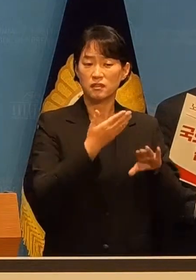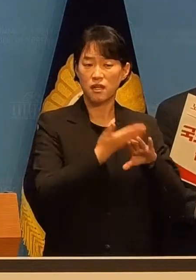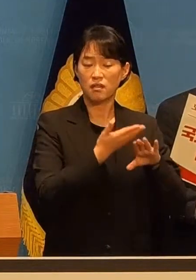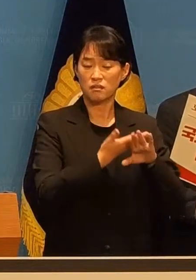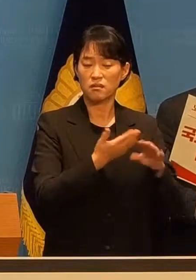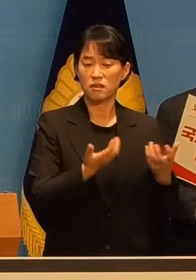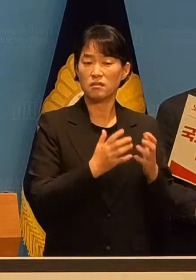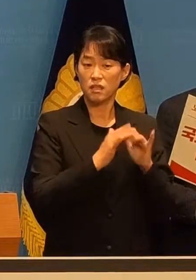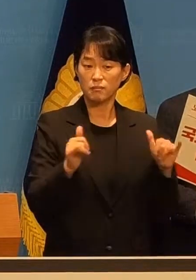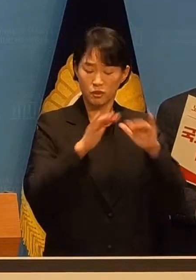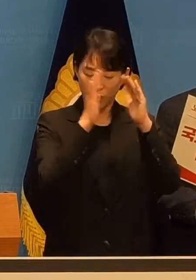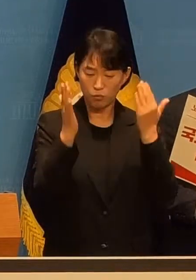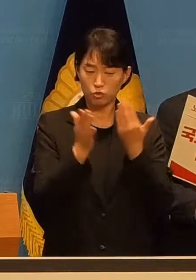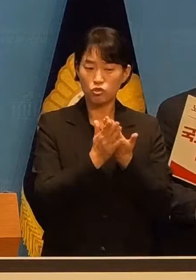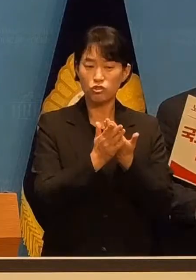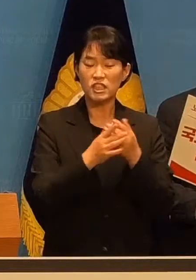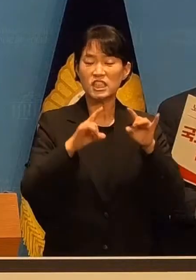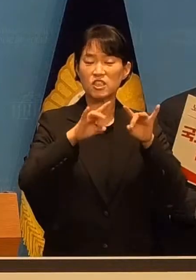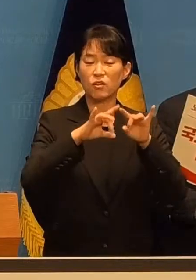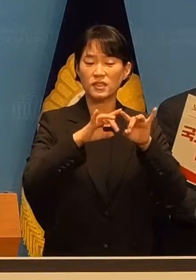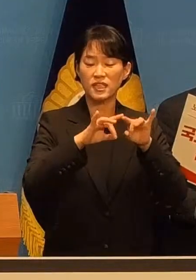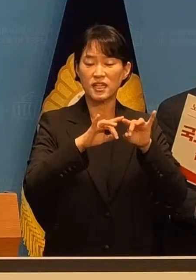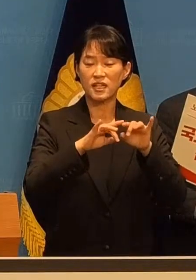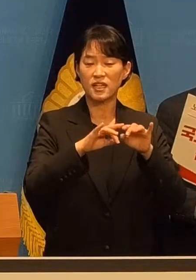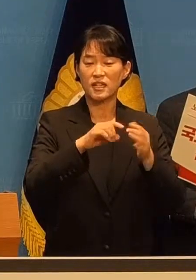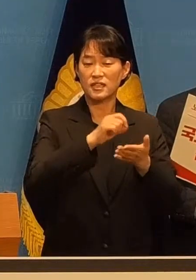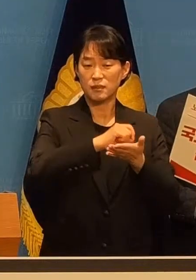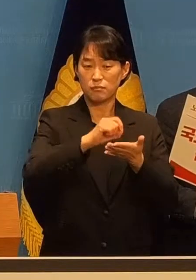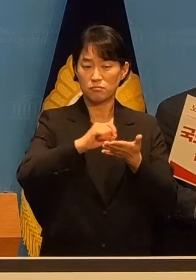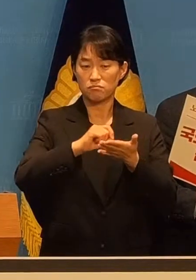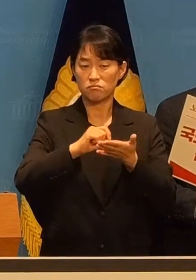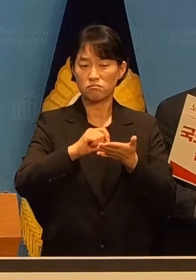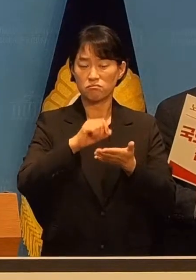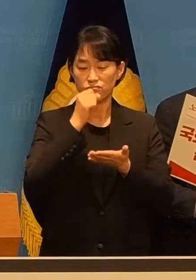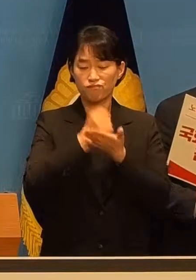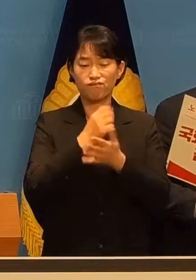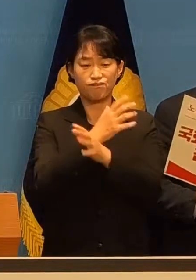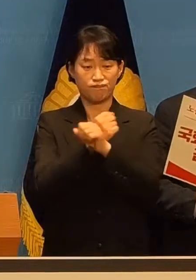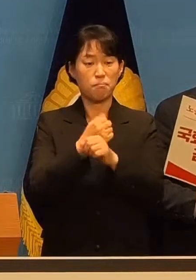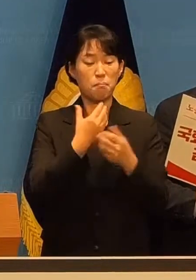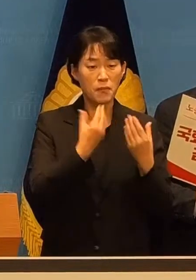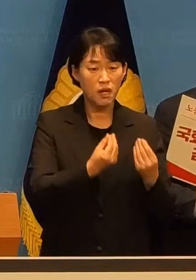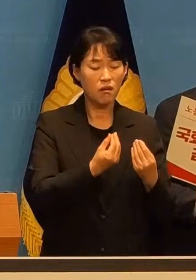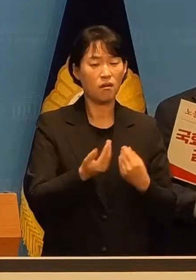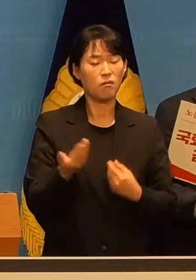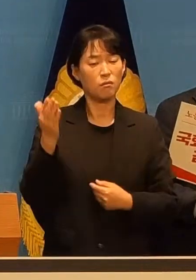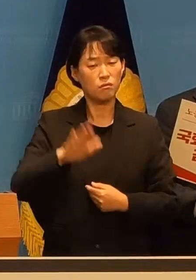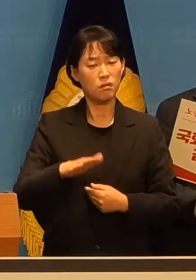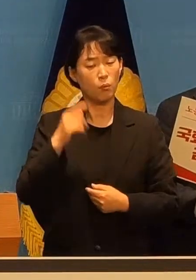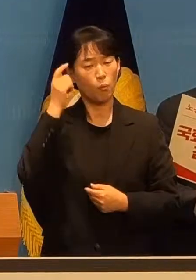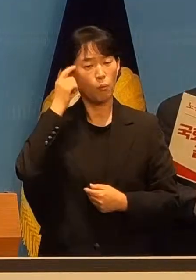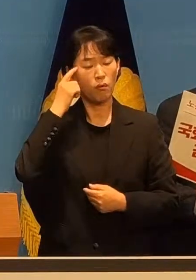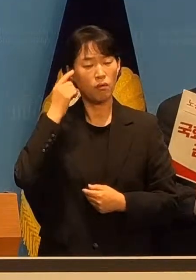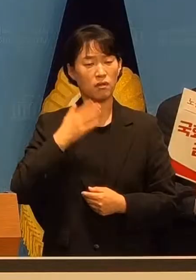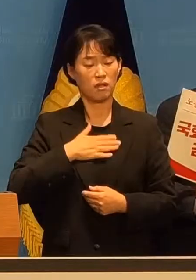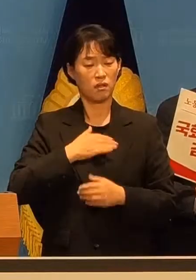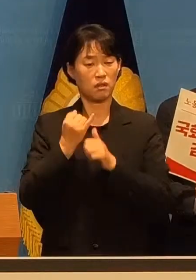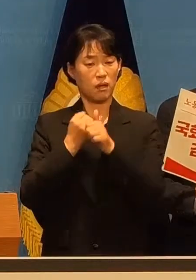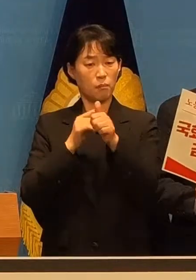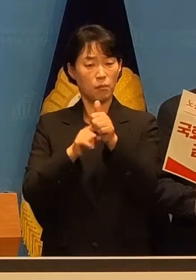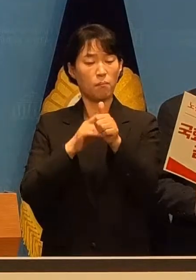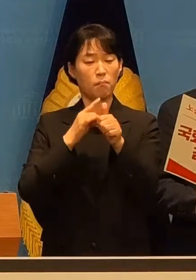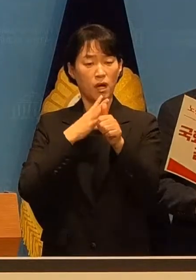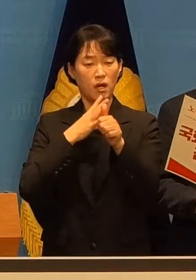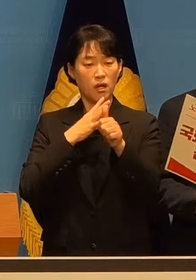기사님들은 전부 전자서명을 통해 정상적으로 계약을 했다고 말했습니다. 그런데 왜 제